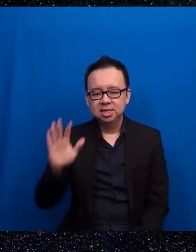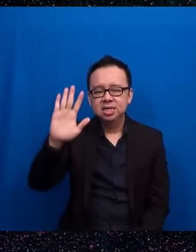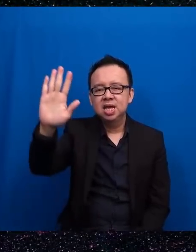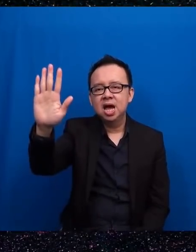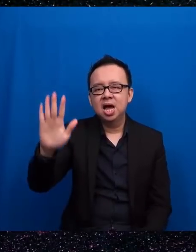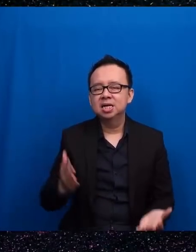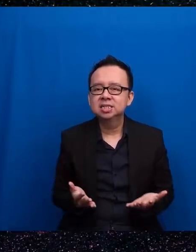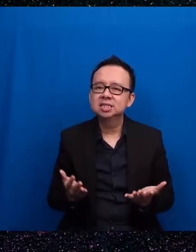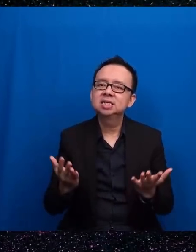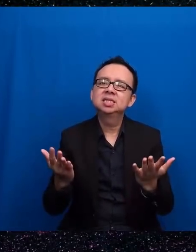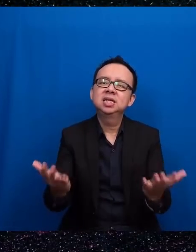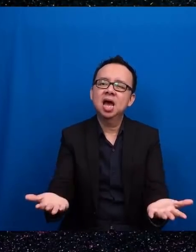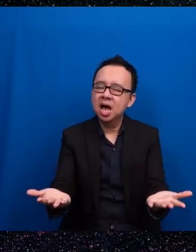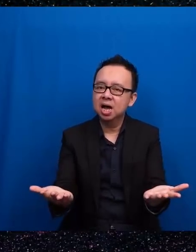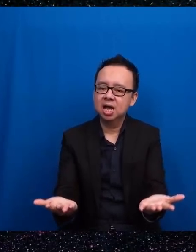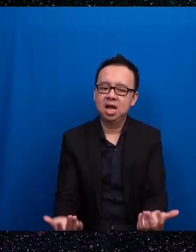yakin Dia